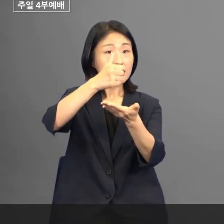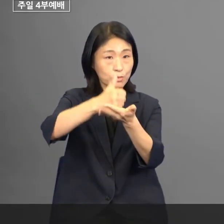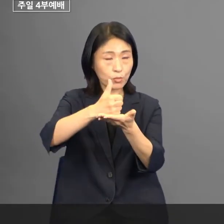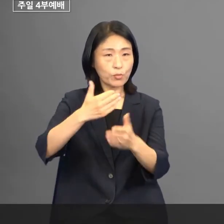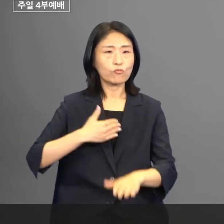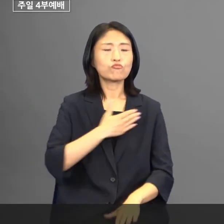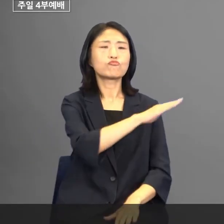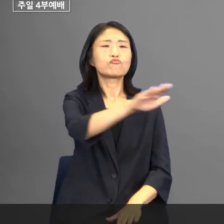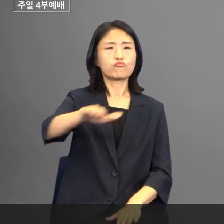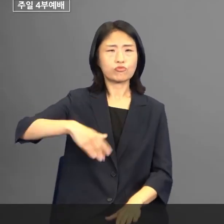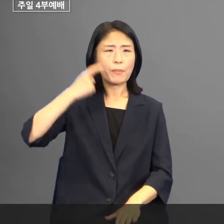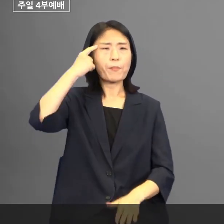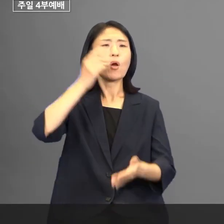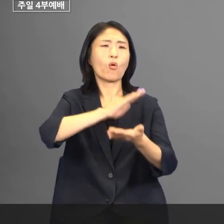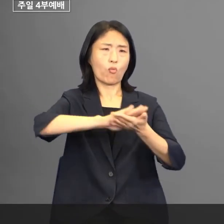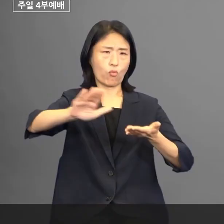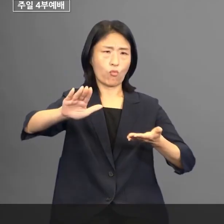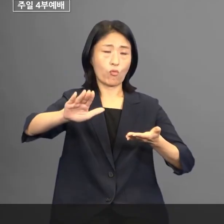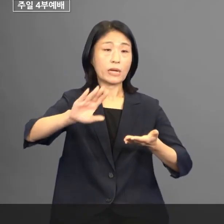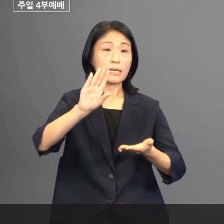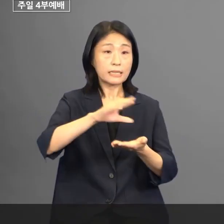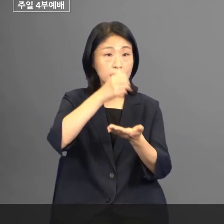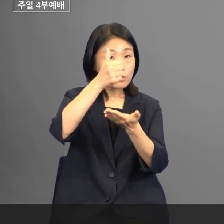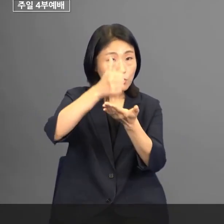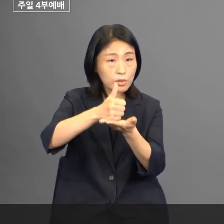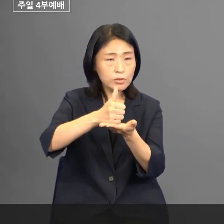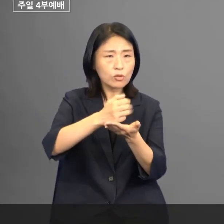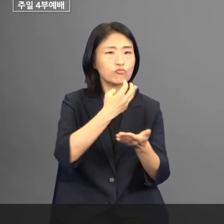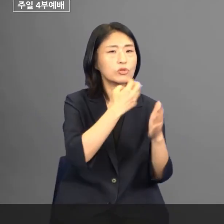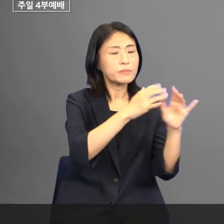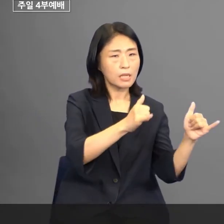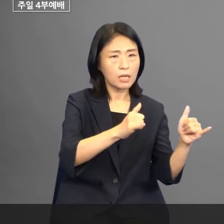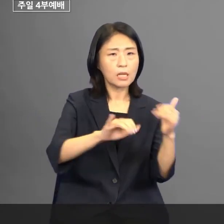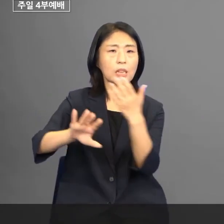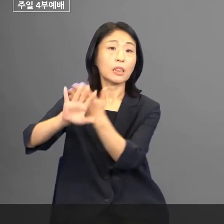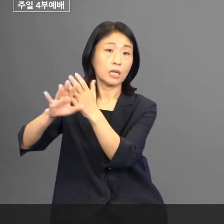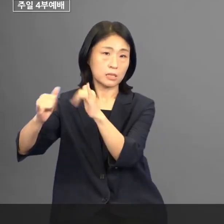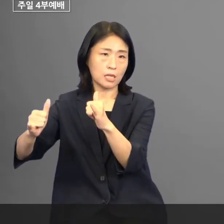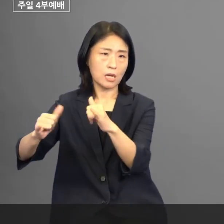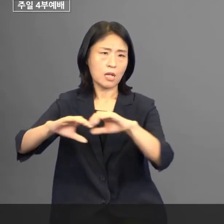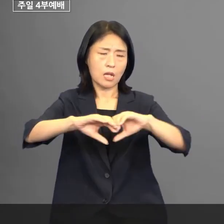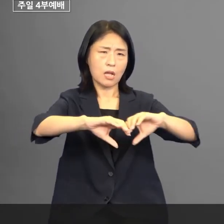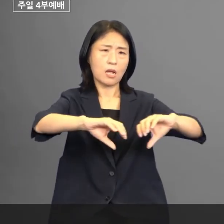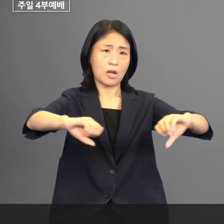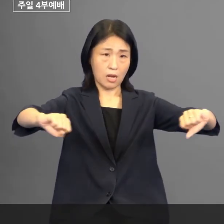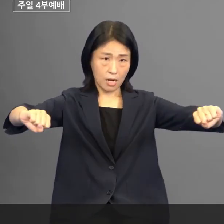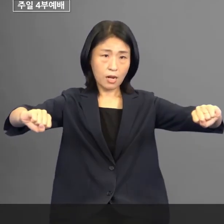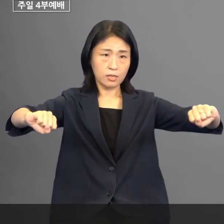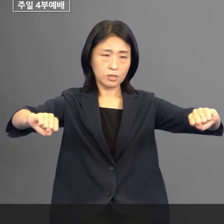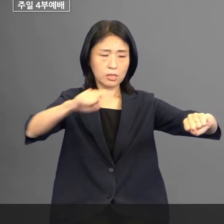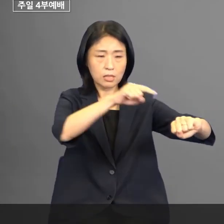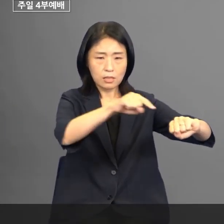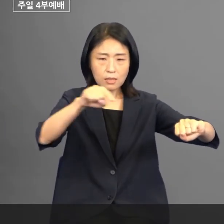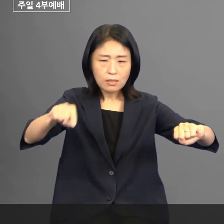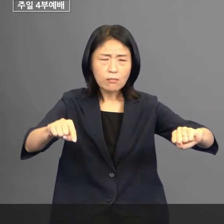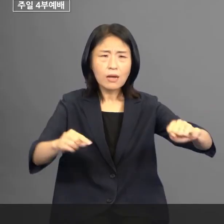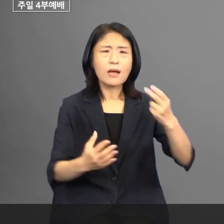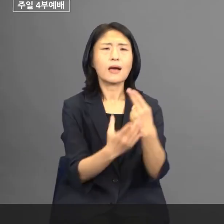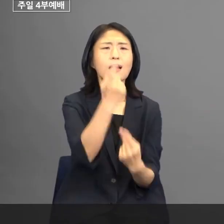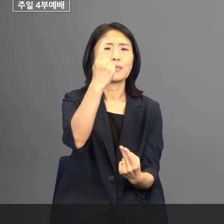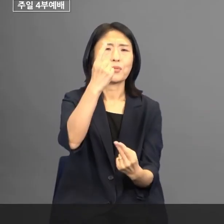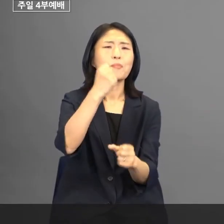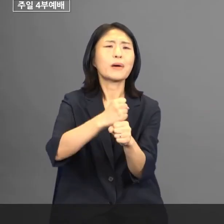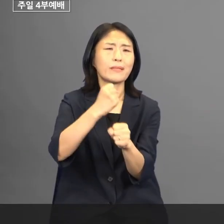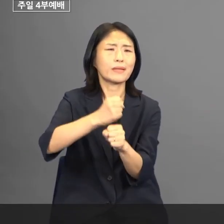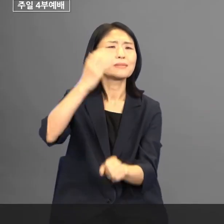그리스도는 우리의 평화이십니다. 그리스도께서는 유대 사람과 이방 사람이 양쪽으로 갈라져 있는 것을